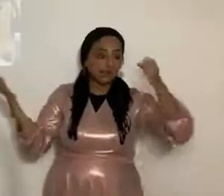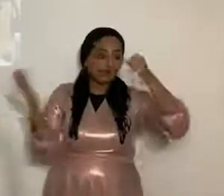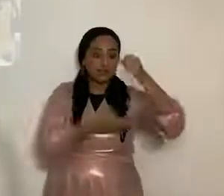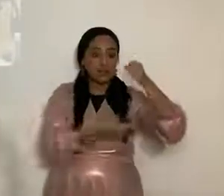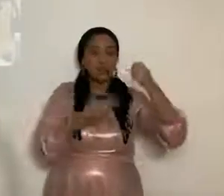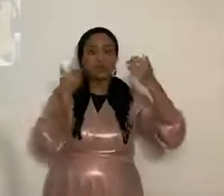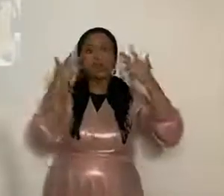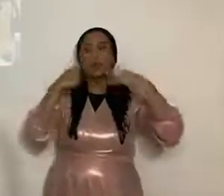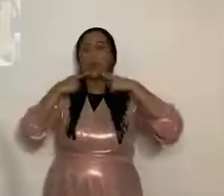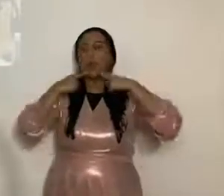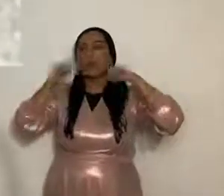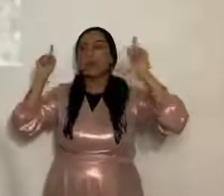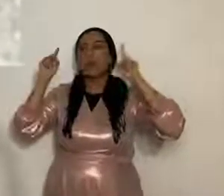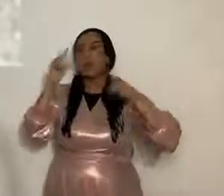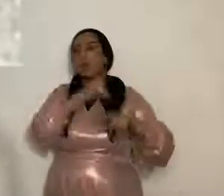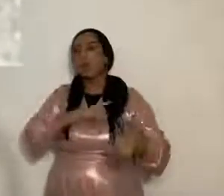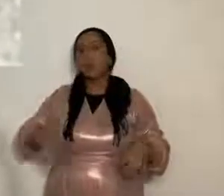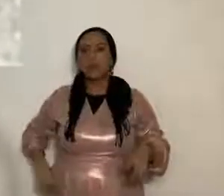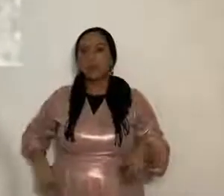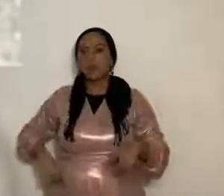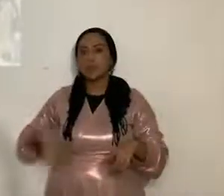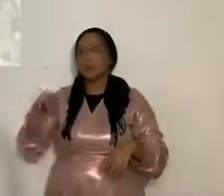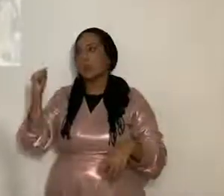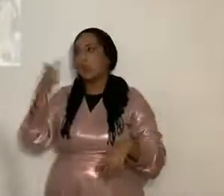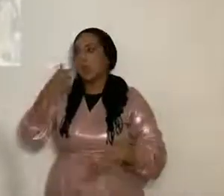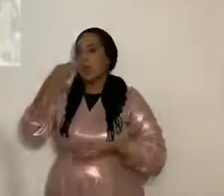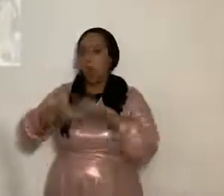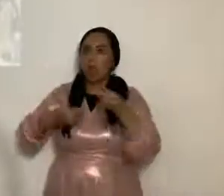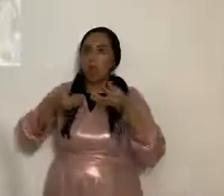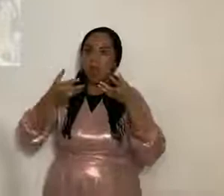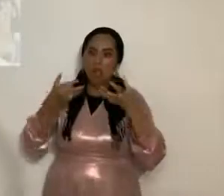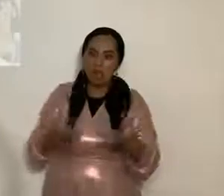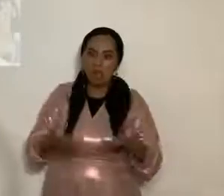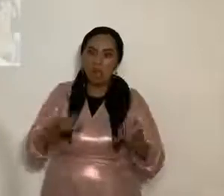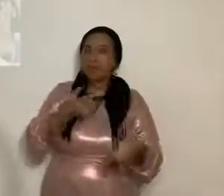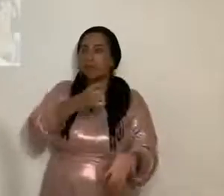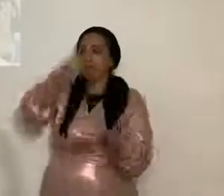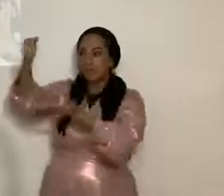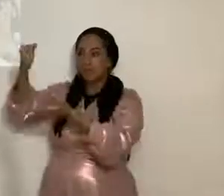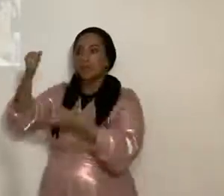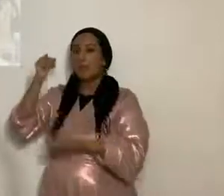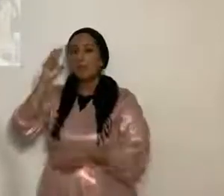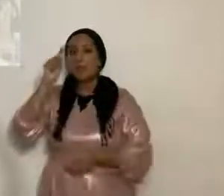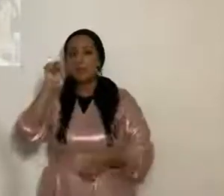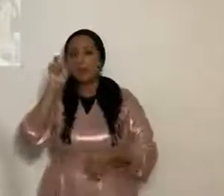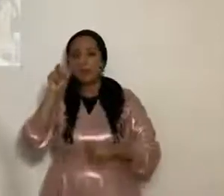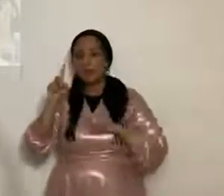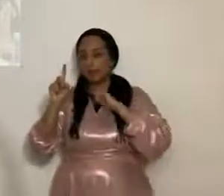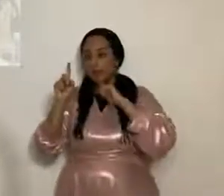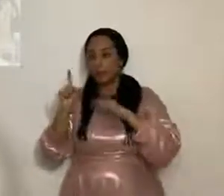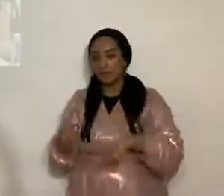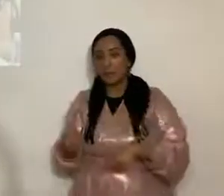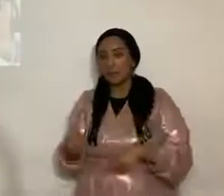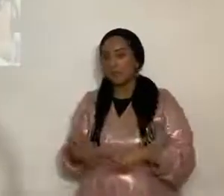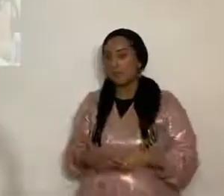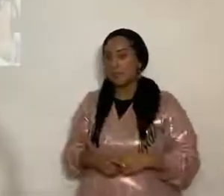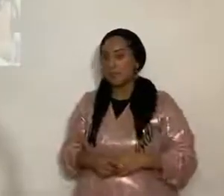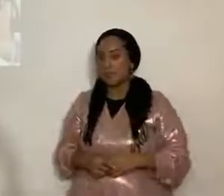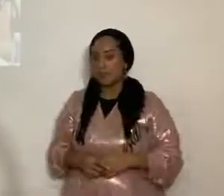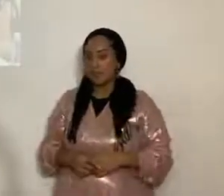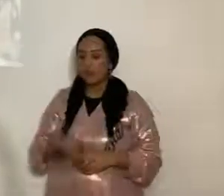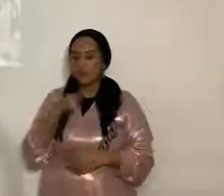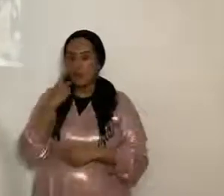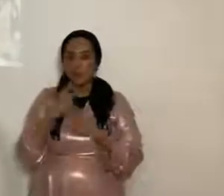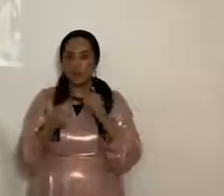lo libramos al rey David de toda la descendencia de Saúl. Y entonces dice: y David respondió a Recab y a su hermano Baana, hijos de